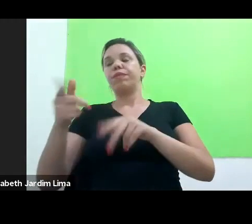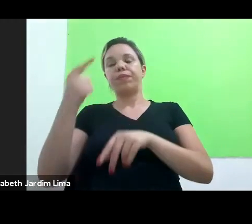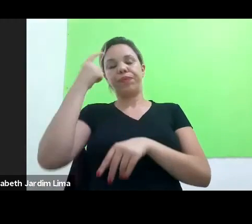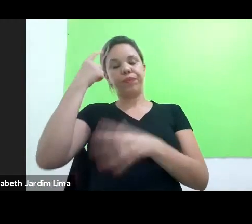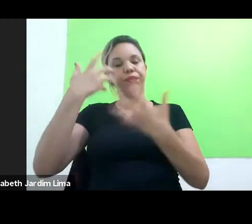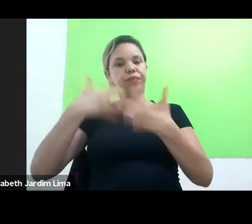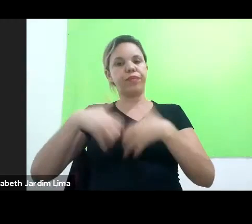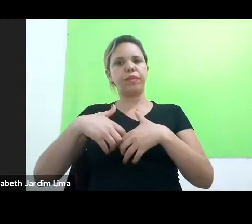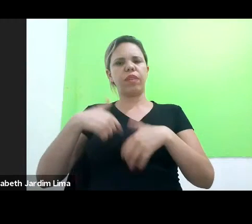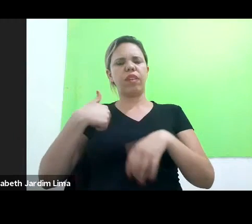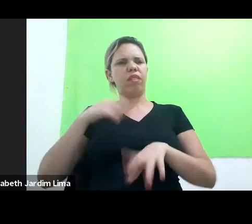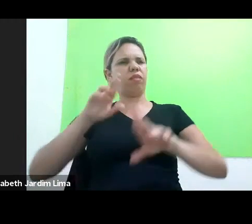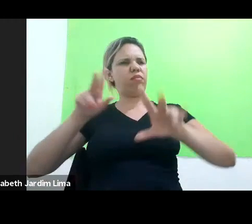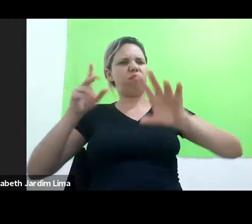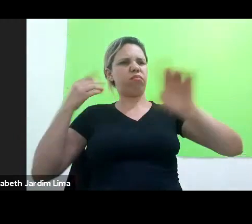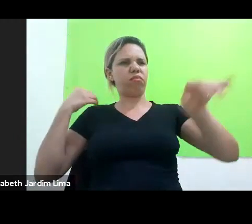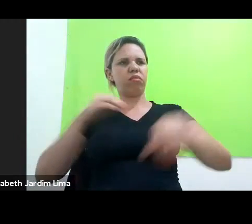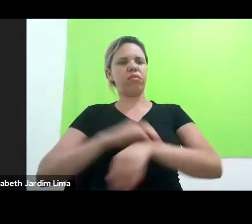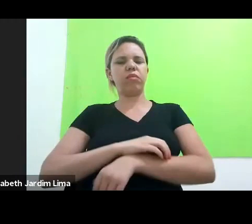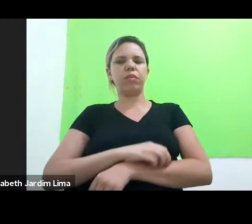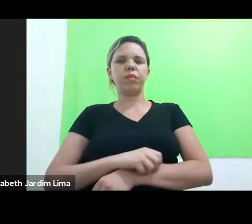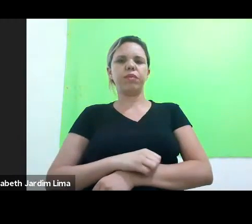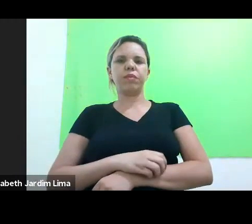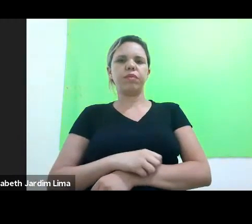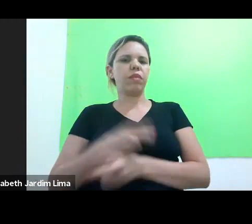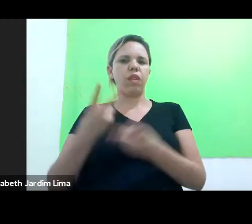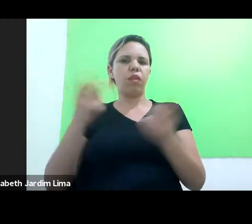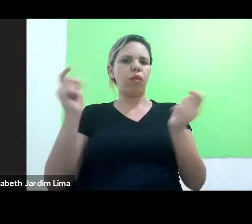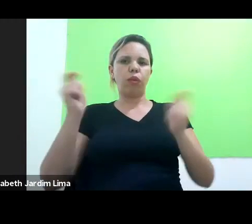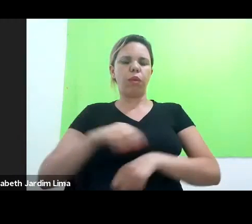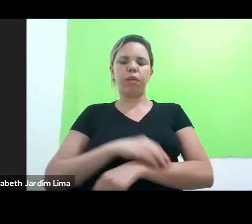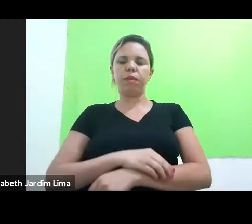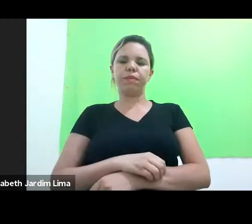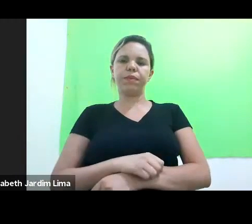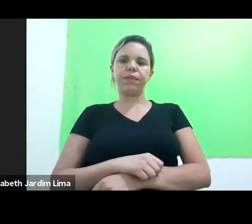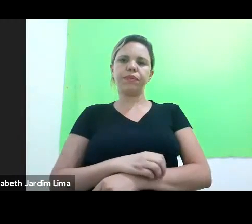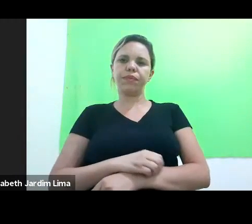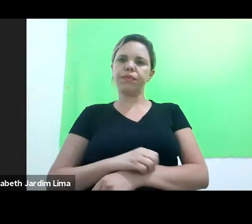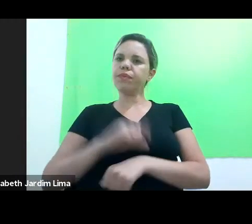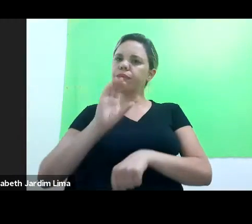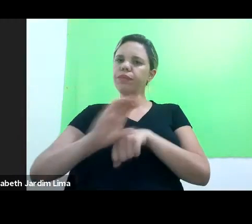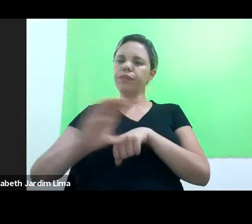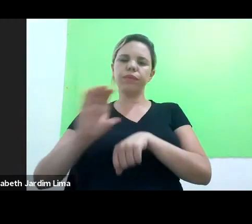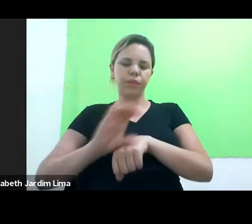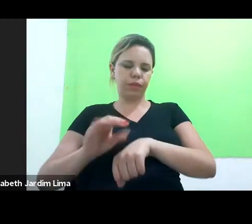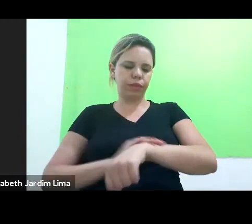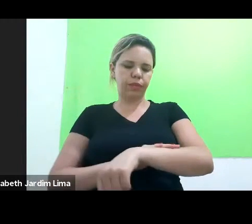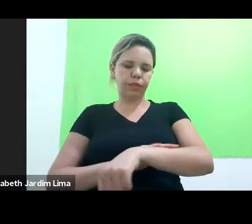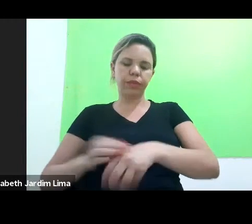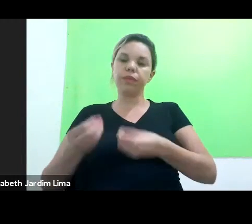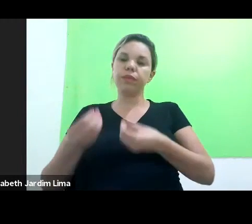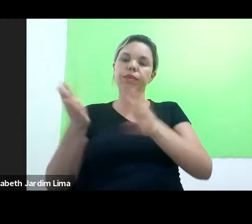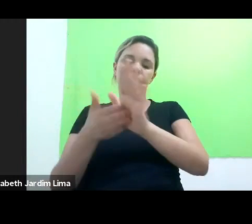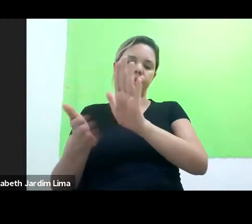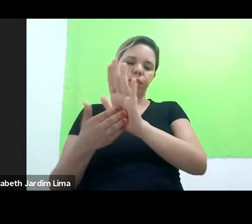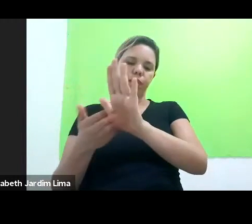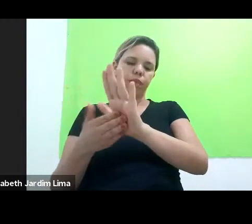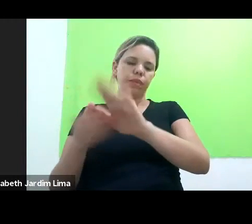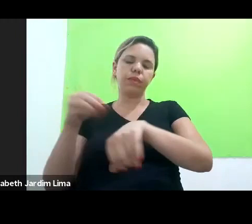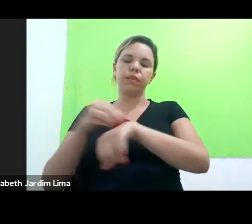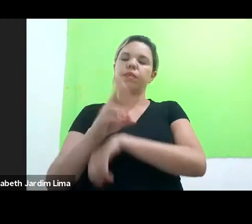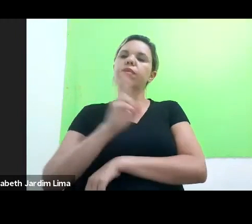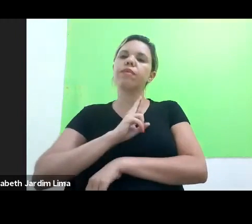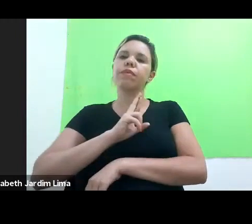distante, né? E eu não vi possibilidades desse curso que era me oferecido de trazer